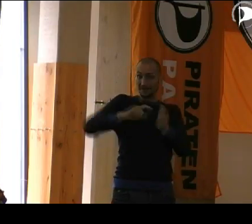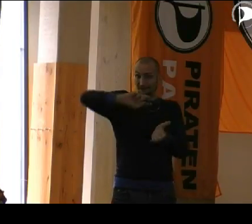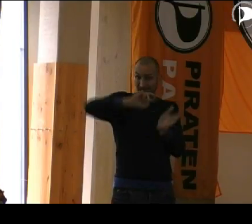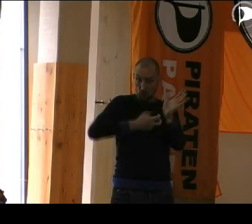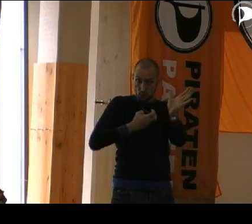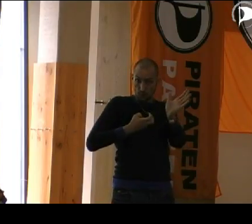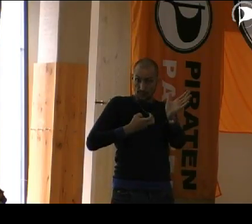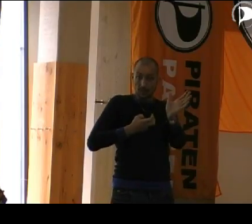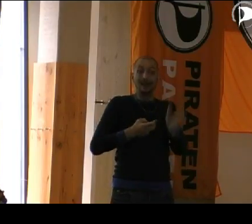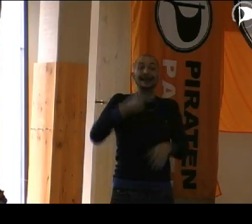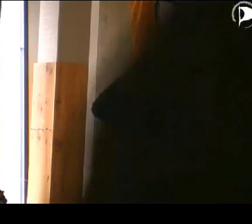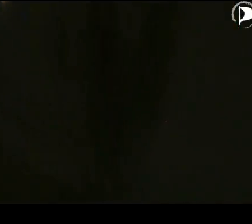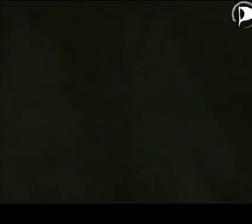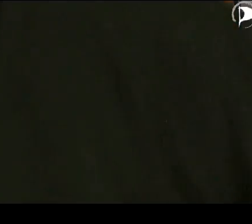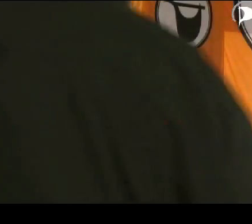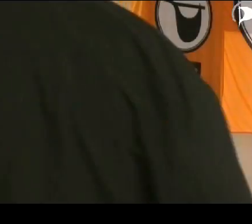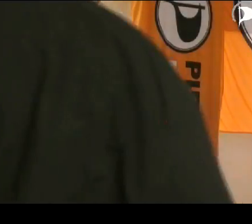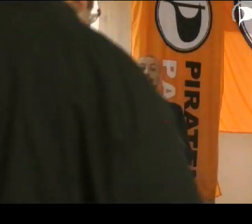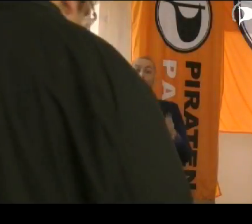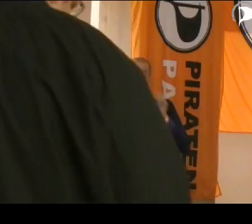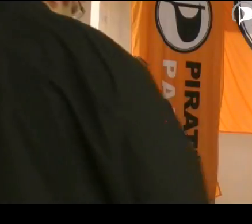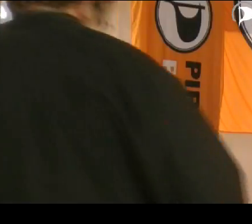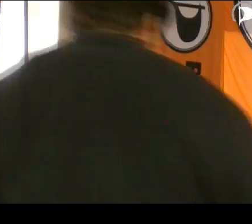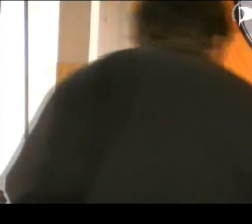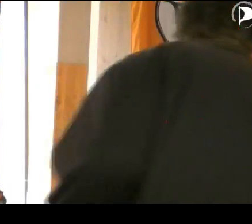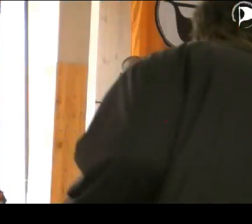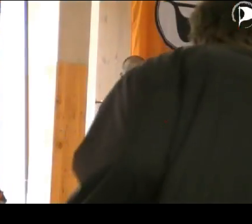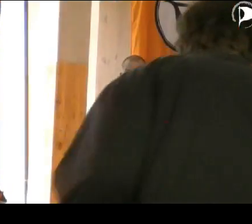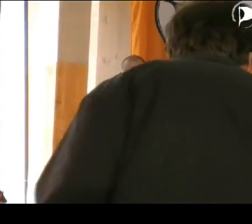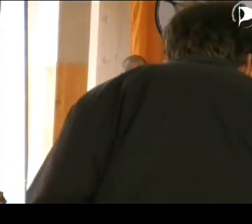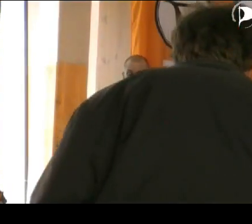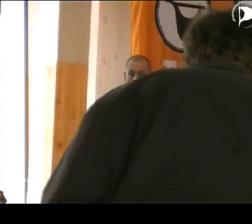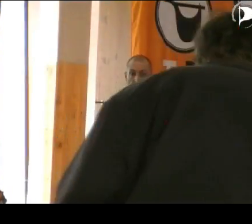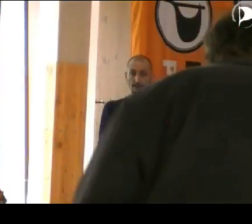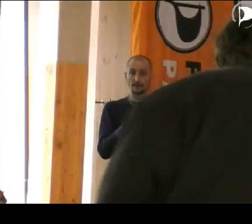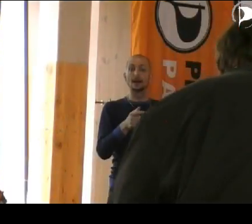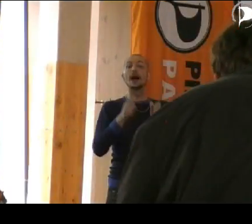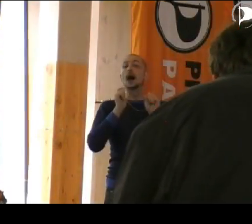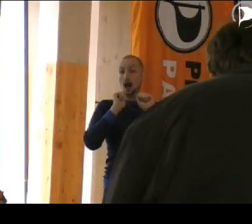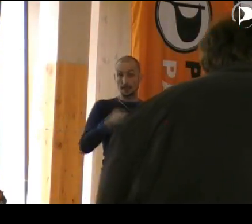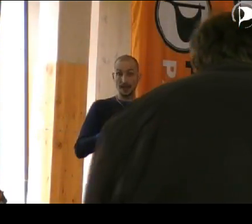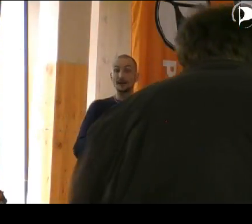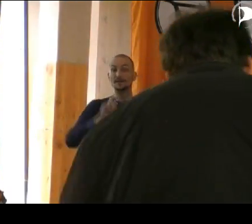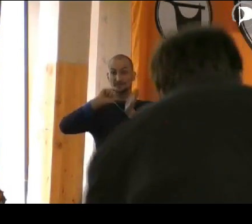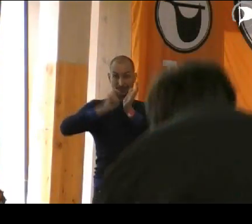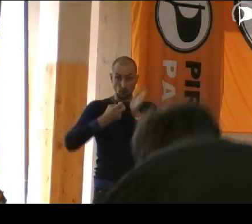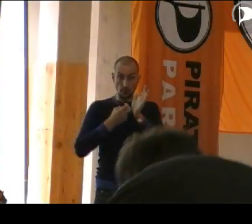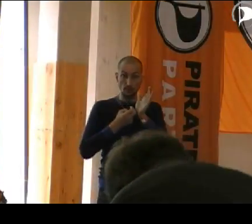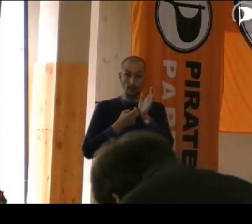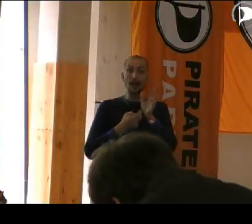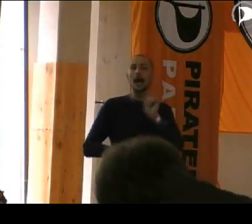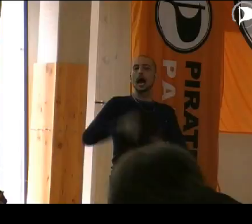und wir haben jetzt im geo montag auch wiederholungen der abstimmung zur entlastung des landesvorstands